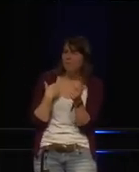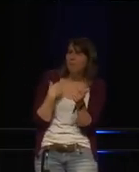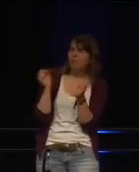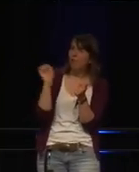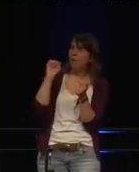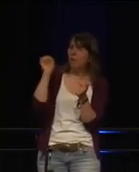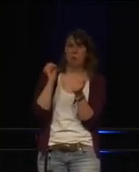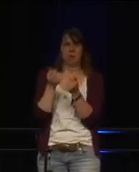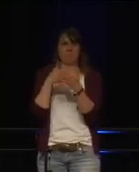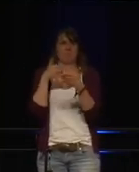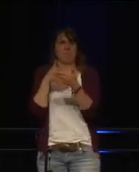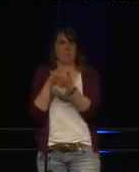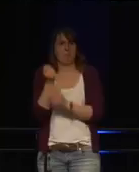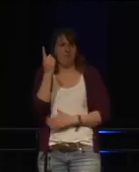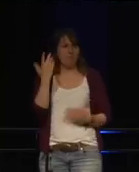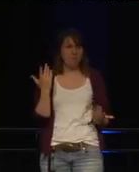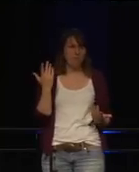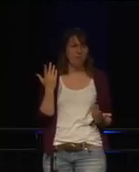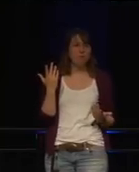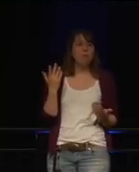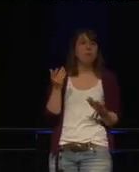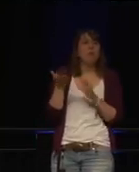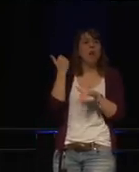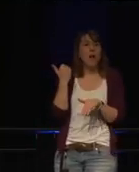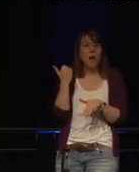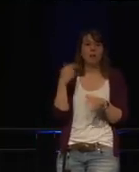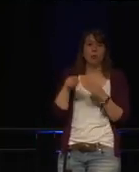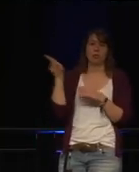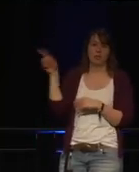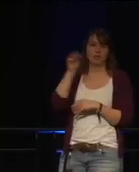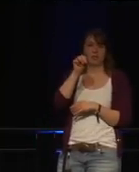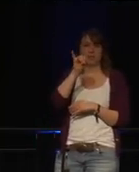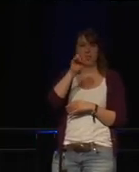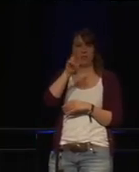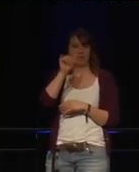momento. Y detrás de ese ataque estaba Mirai.